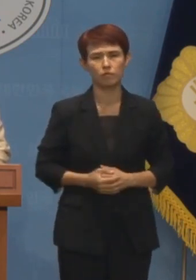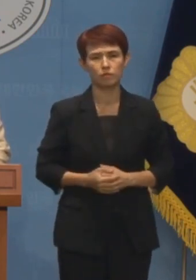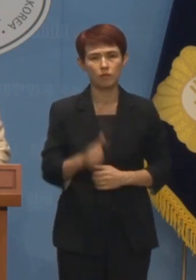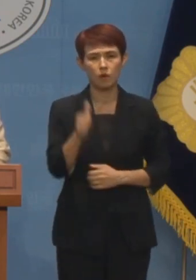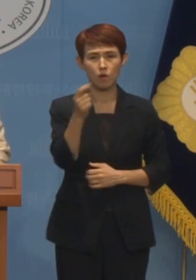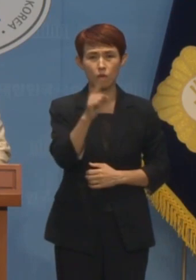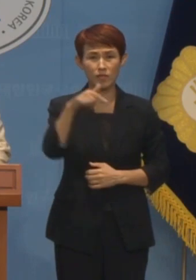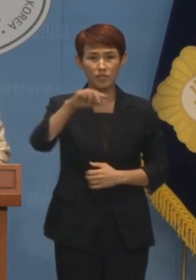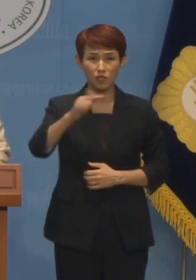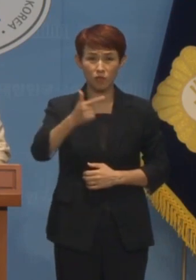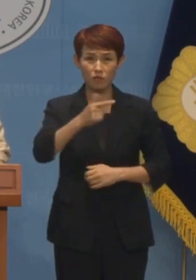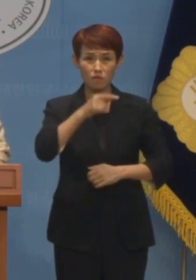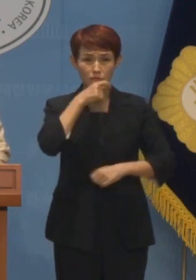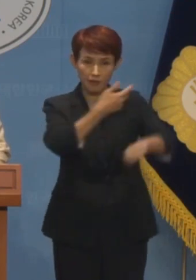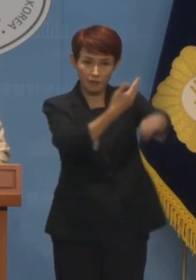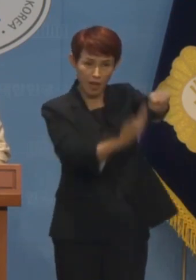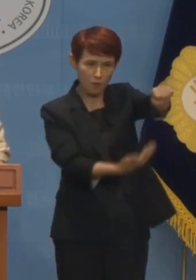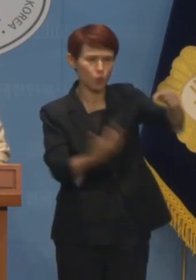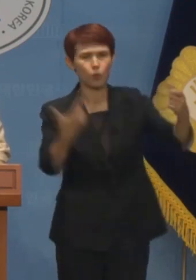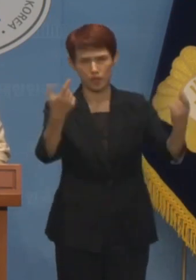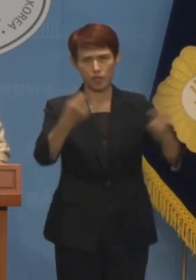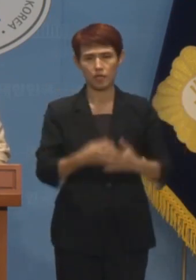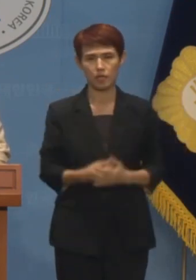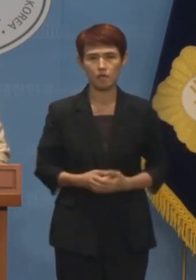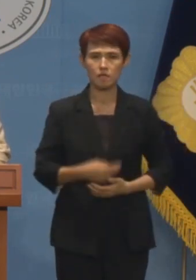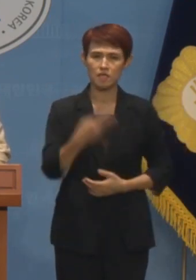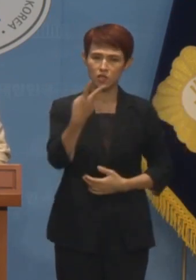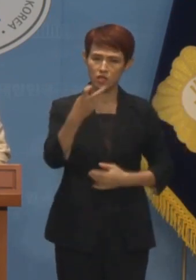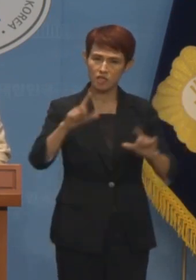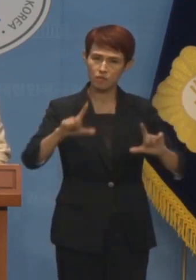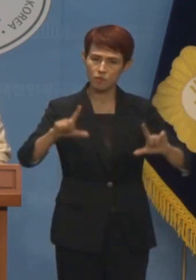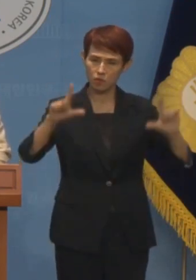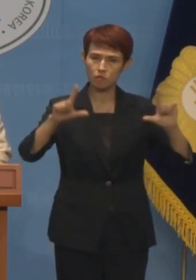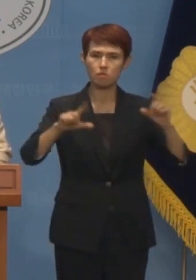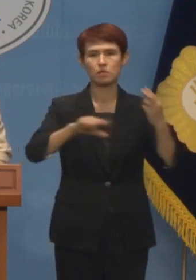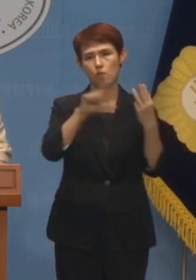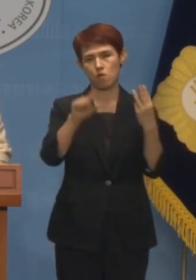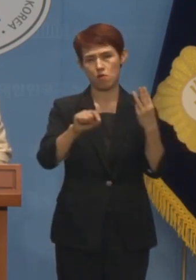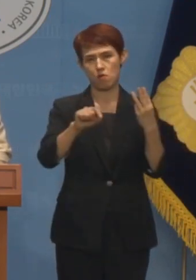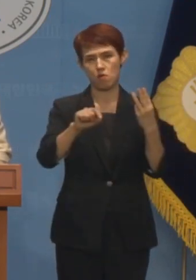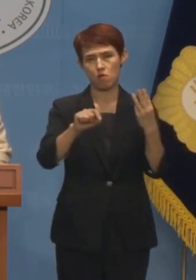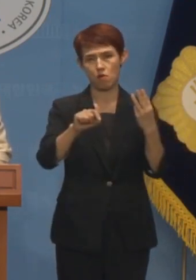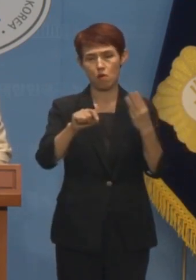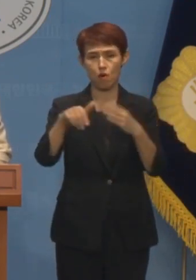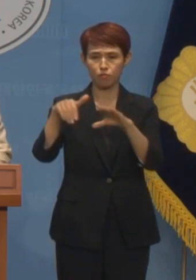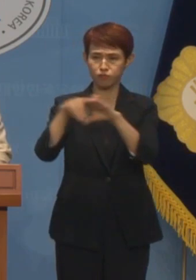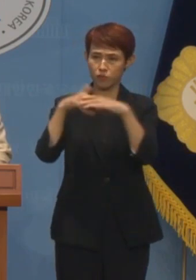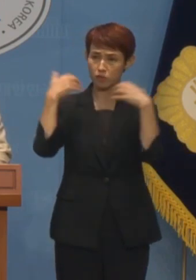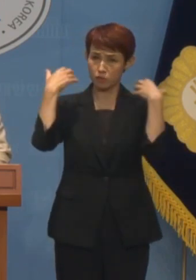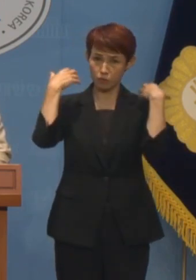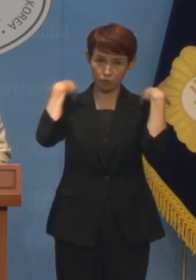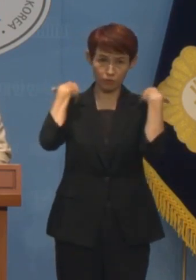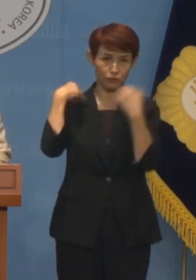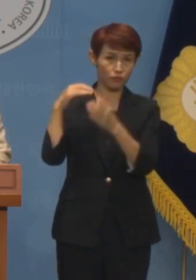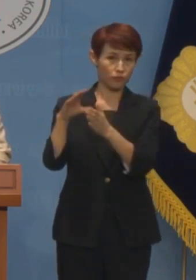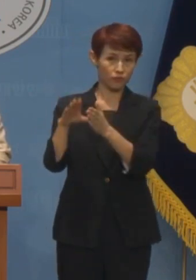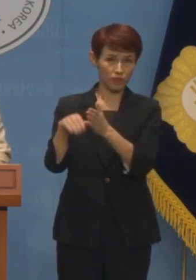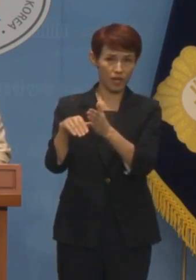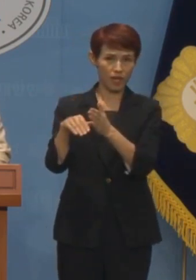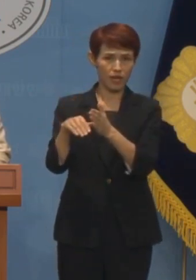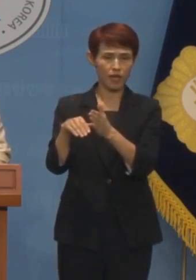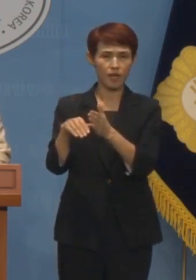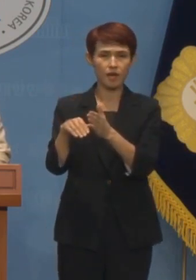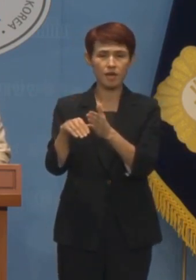화천댐의 경우도 마찬가지입니다. 2020년 3월 문재인 정부 당시 한강